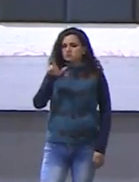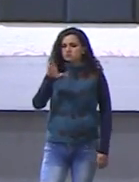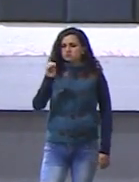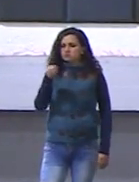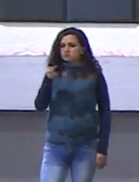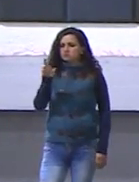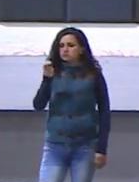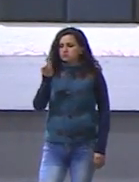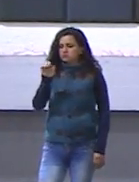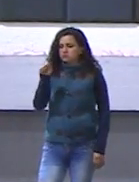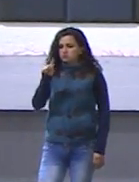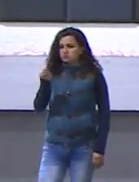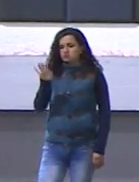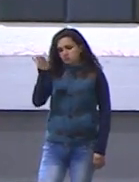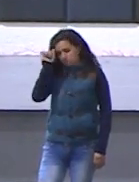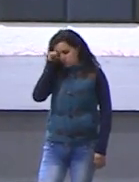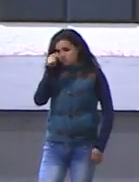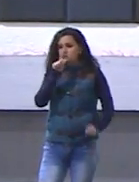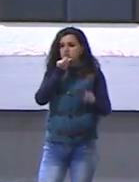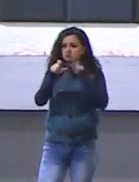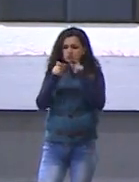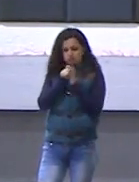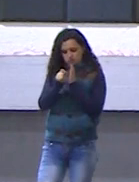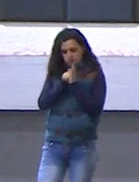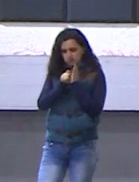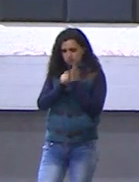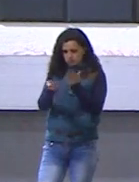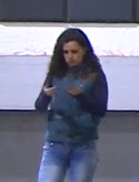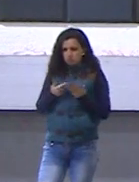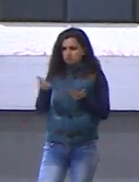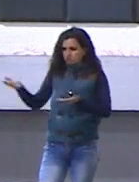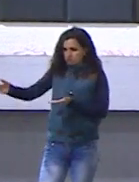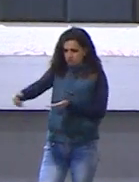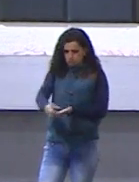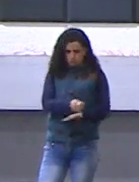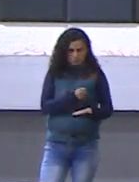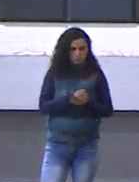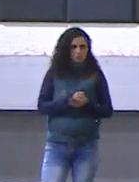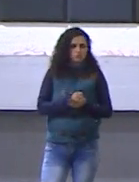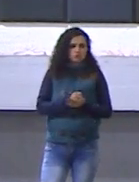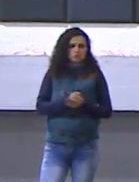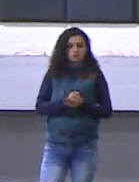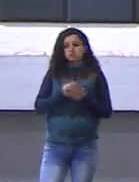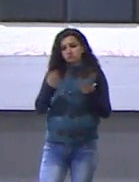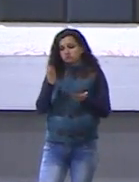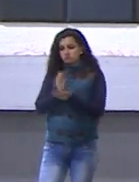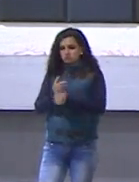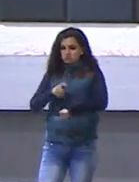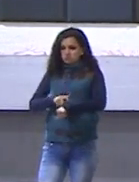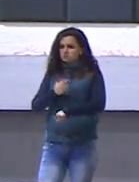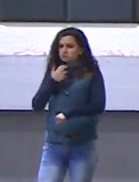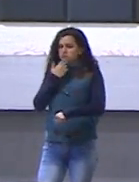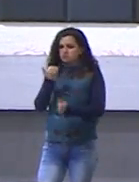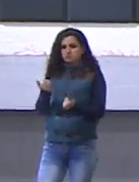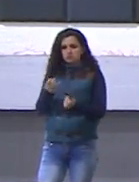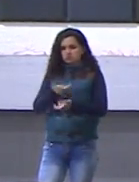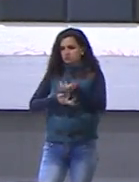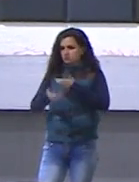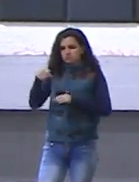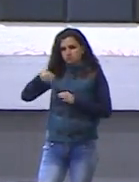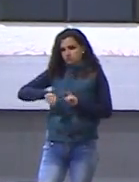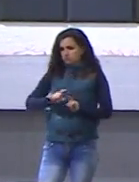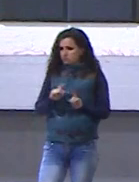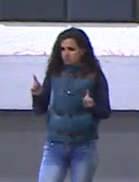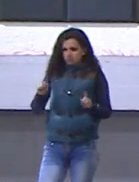las preguntas las deben pasar por escrito nosotros las vamos a recoger y por cuestiones de tiempo pues no las vamos a abordar